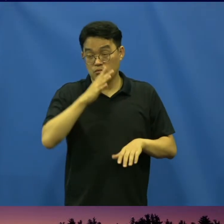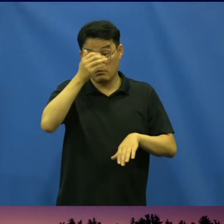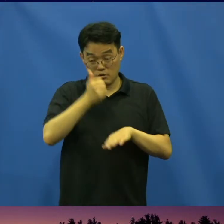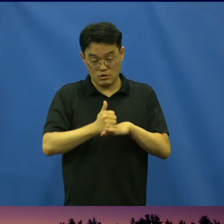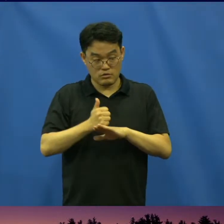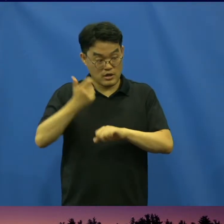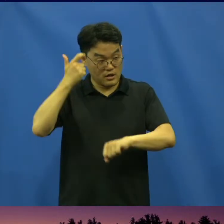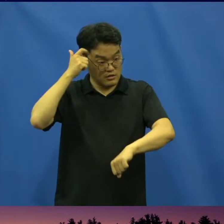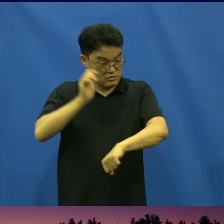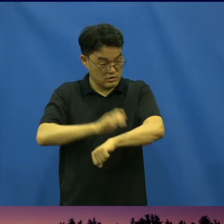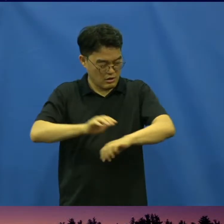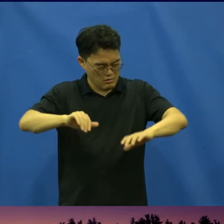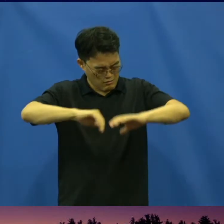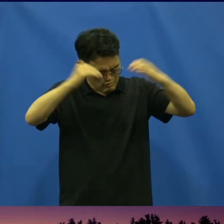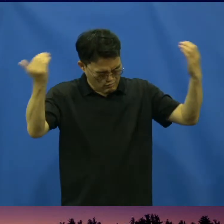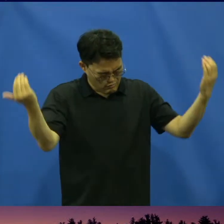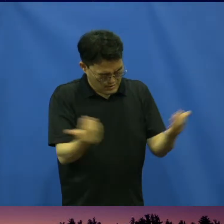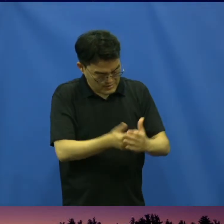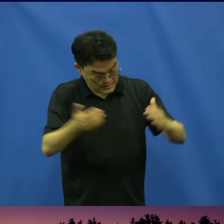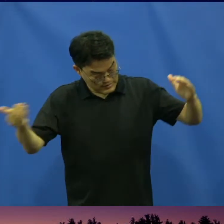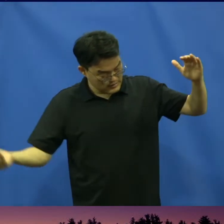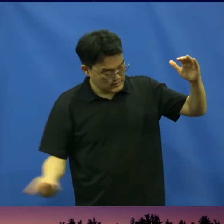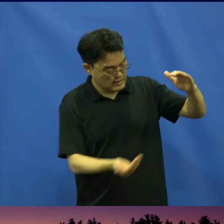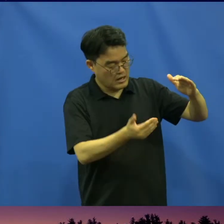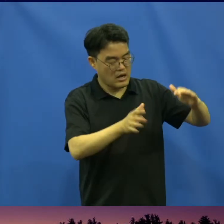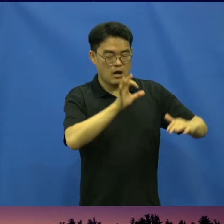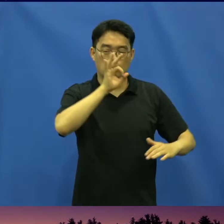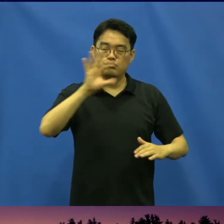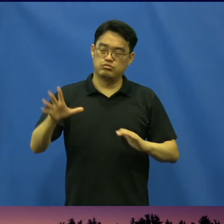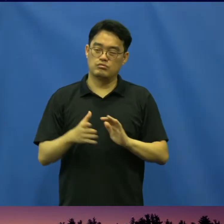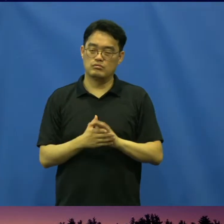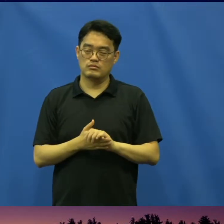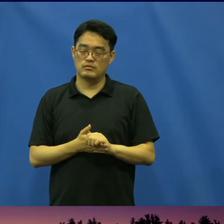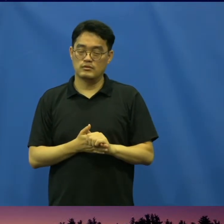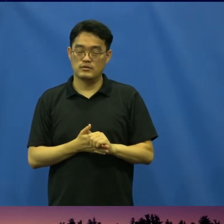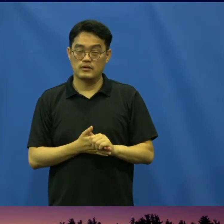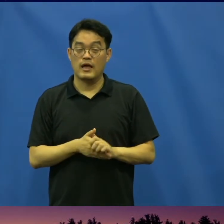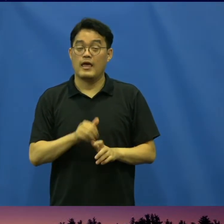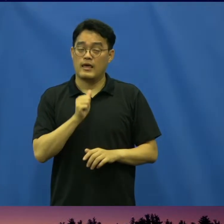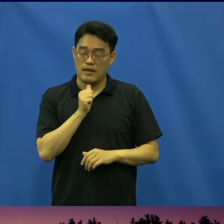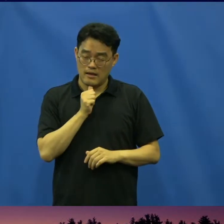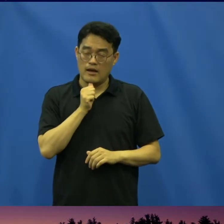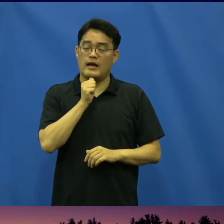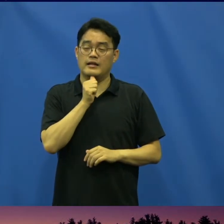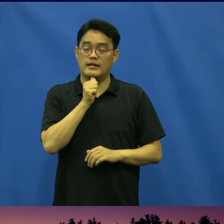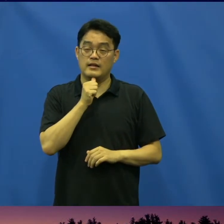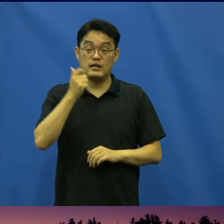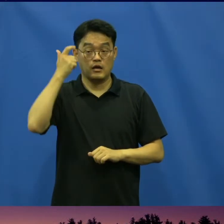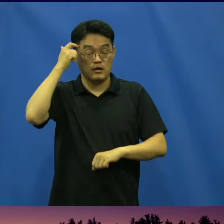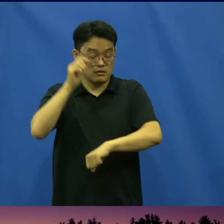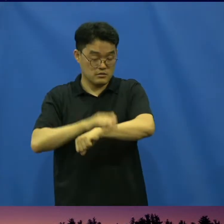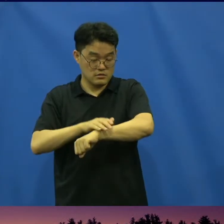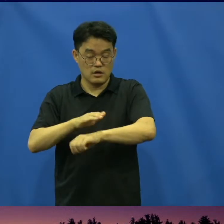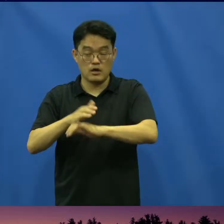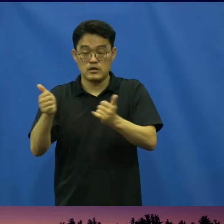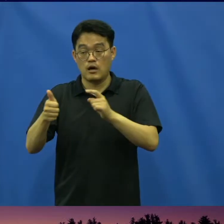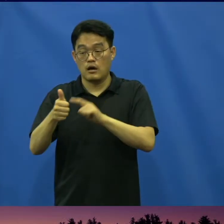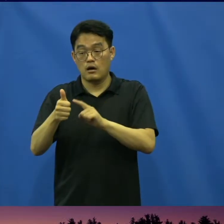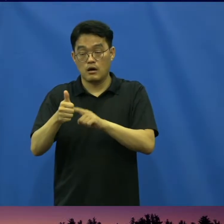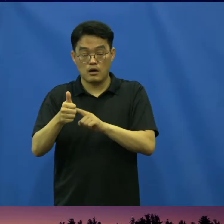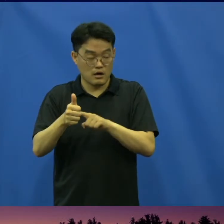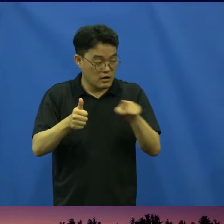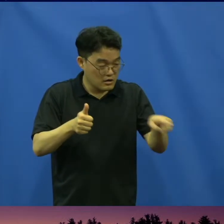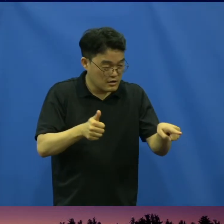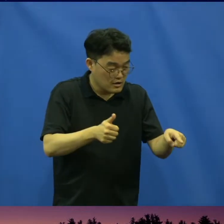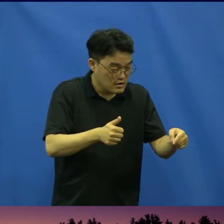지혜가 도움을 주지만 그것도 의미가 없다. 가난한 지혜자가 그 지혜로 성읍을 건졌지만 아무도 나중에 그를 기억해주는 사람이